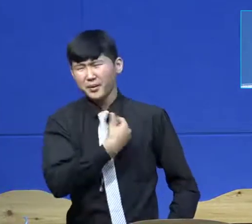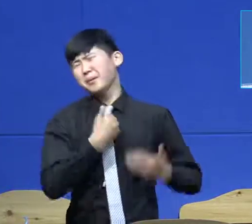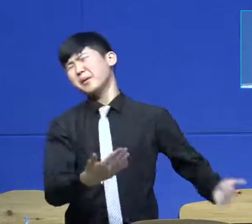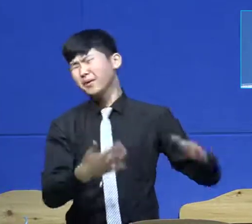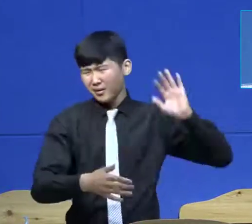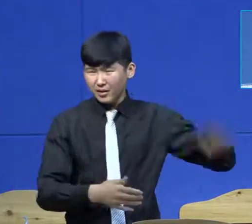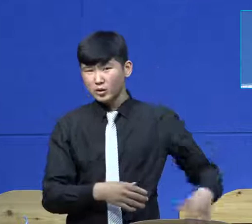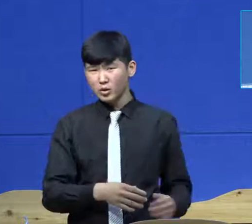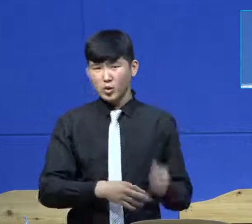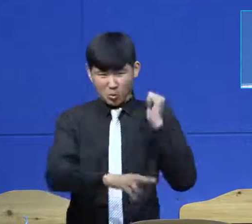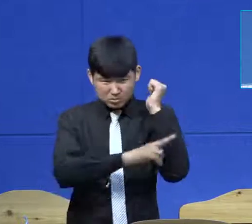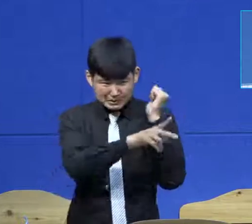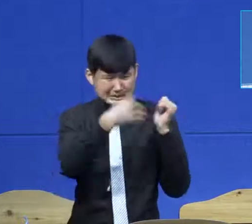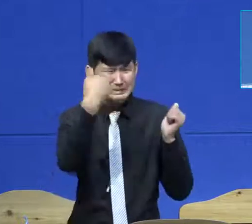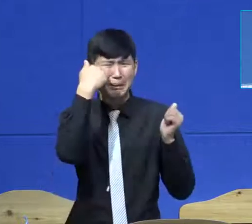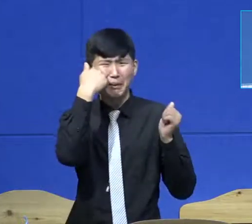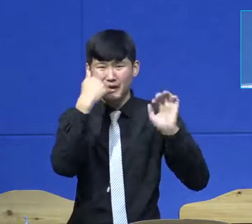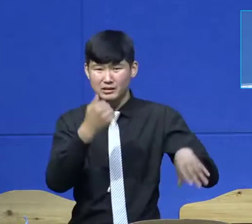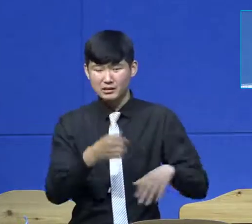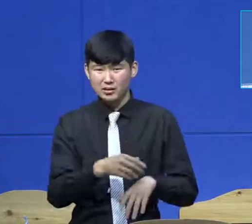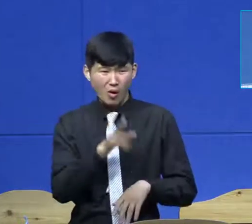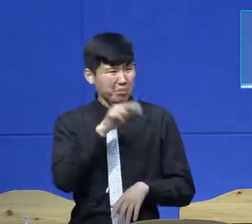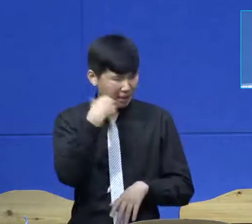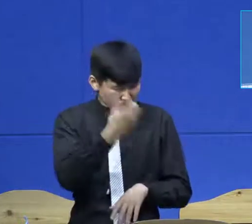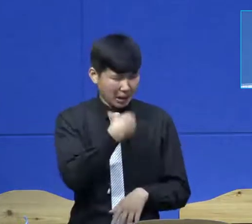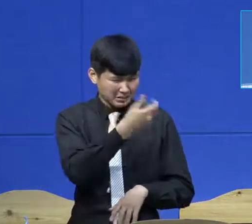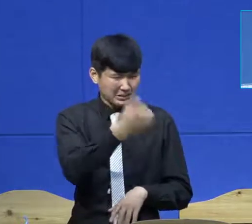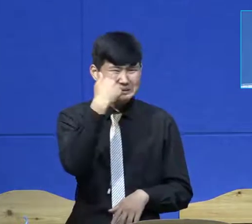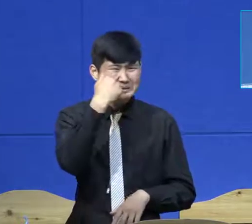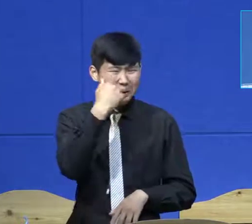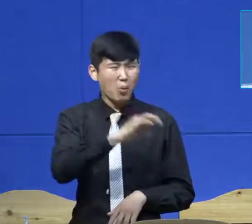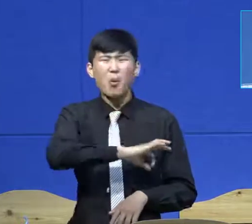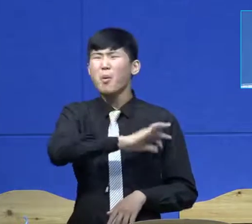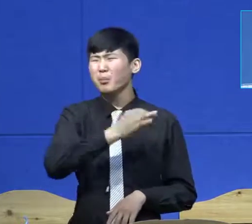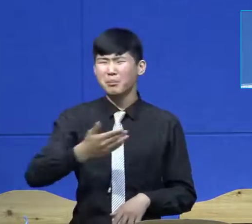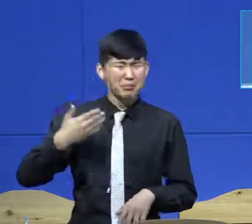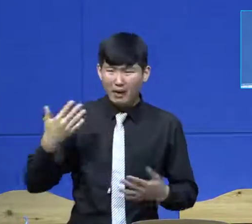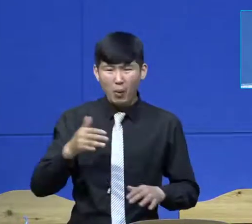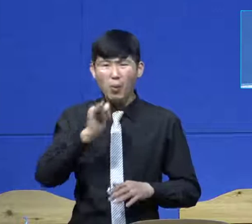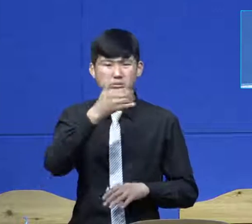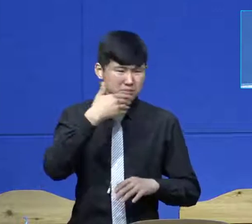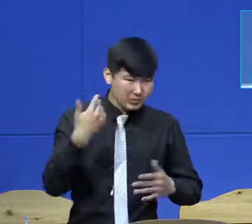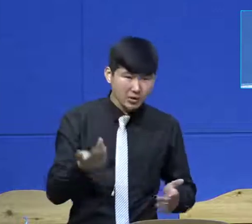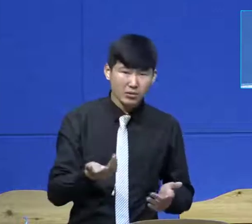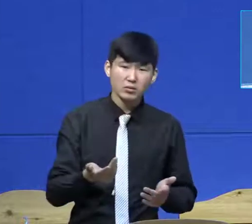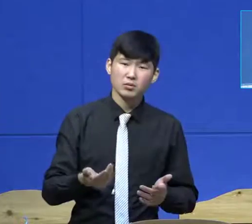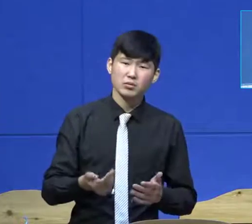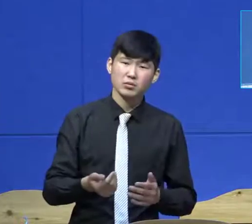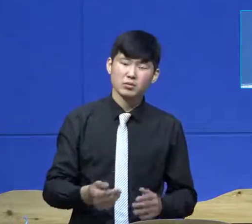бид нэр өдөр болох энэ заваан хүнснээс идэж гин. Энэ заваан юмнаас өөр юм алга, ус жалга.